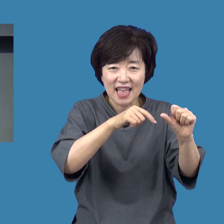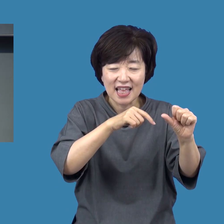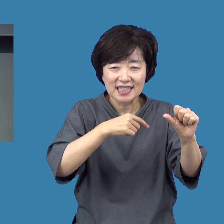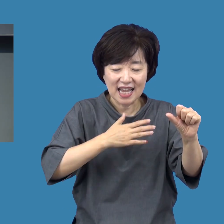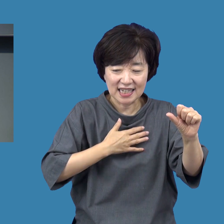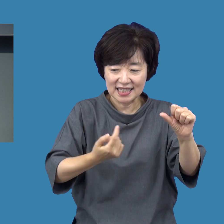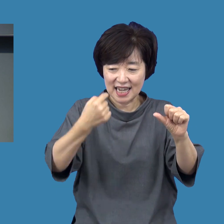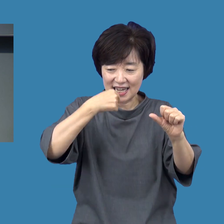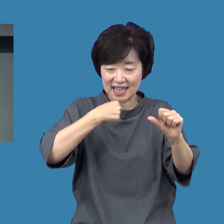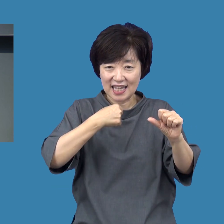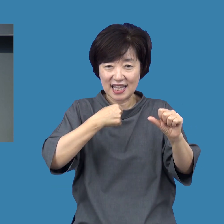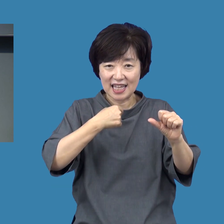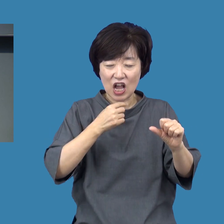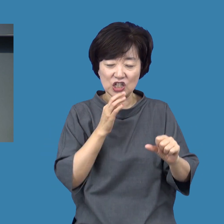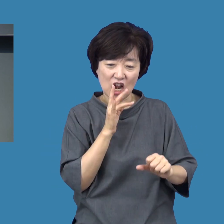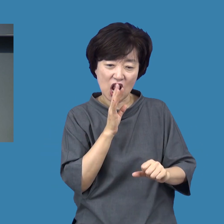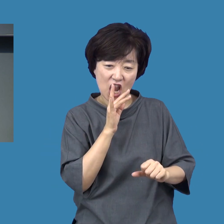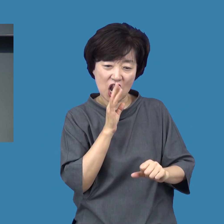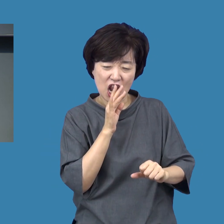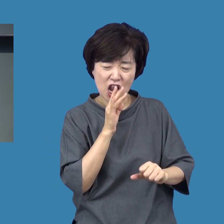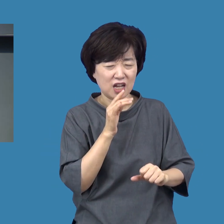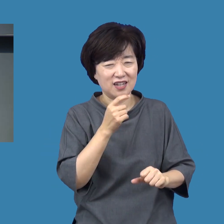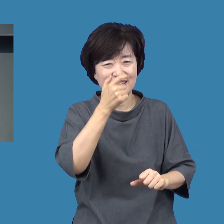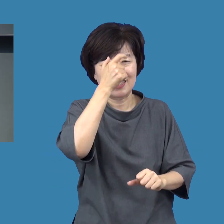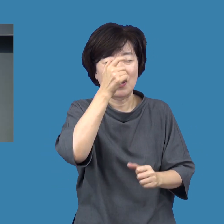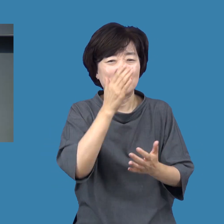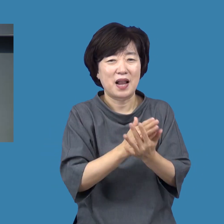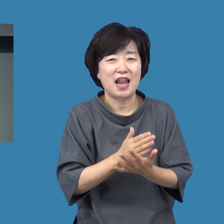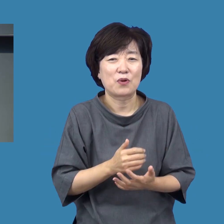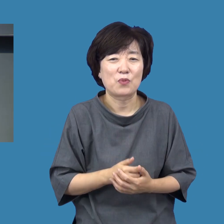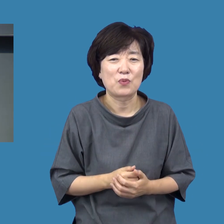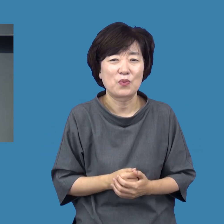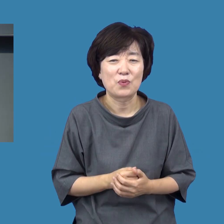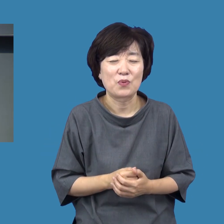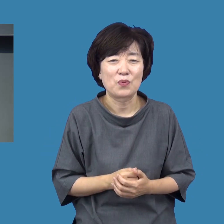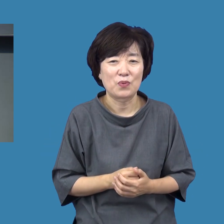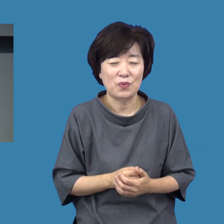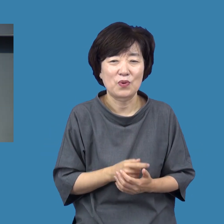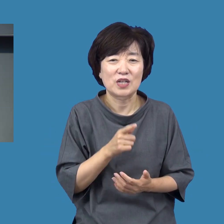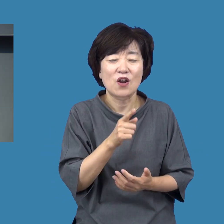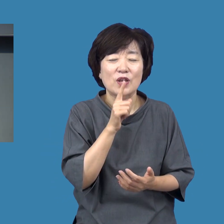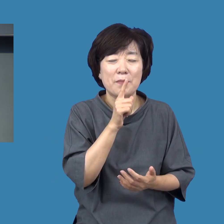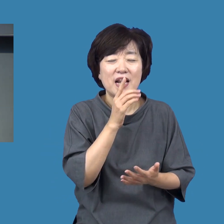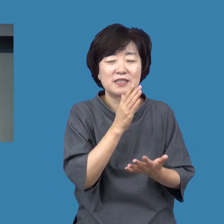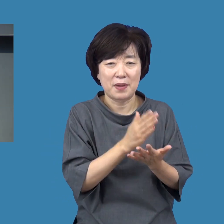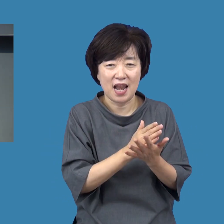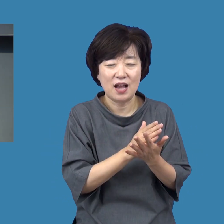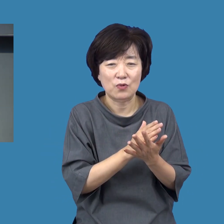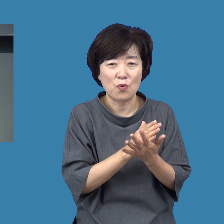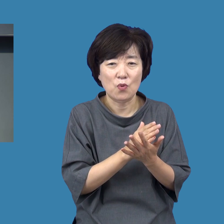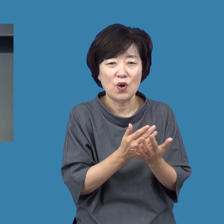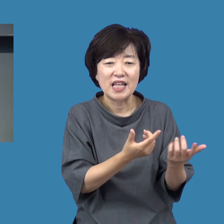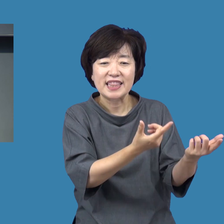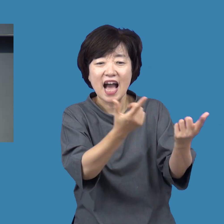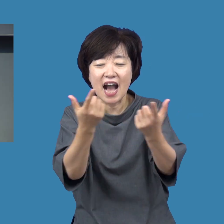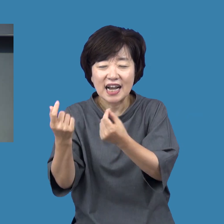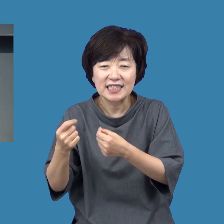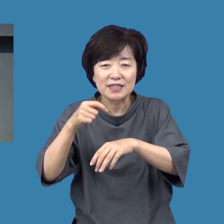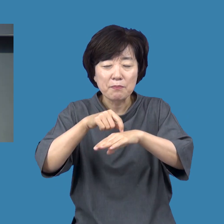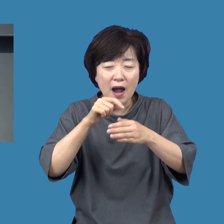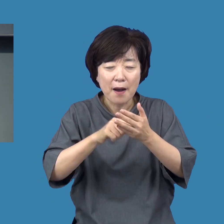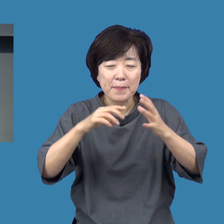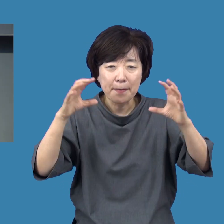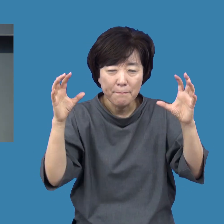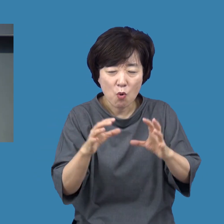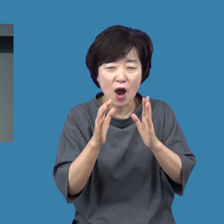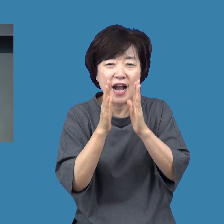됐더니 왈랄라 샬랄라 뭐 이렇게 기도해 버린단 말이야. 그러니까 이렇게 하지 말라는 거죠. 그것은 우리가 다 같이 마음을 모아서 함께